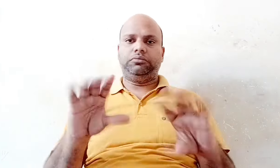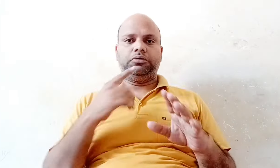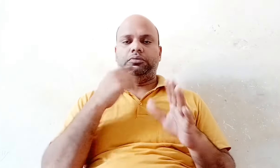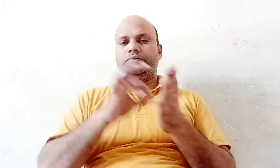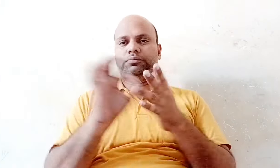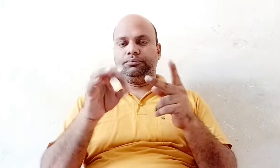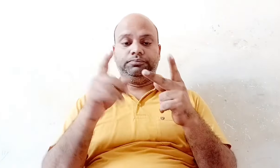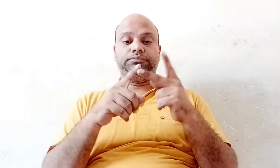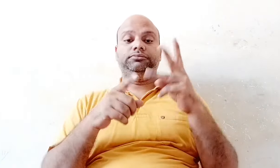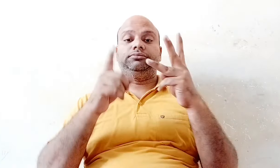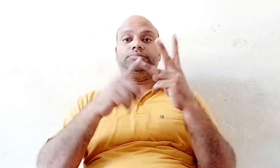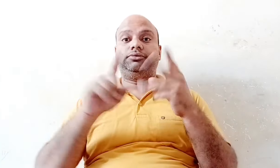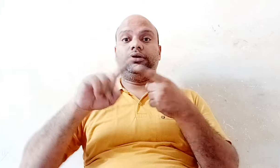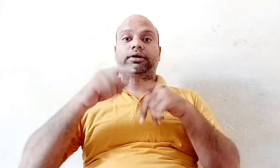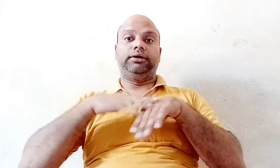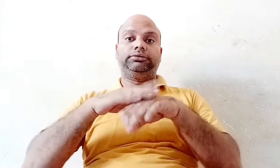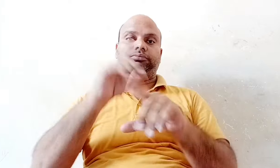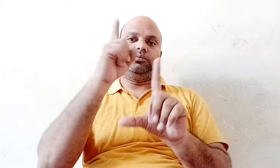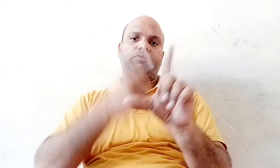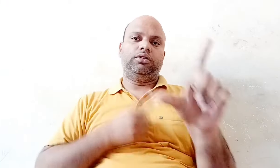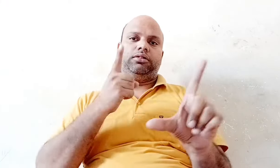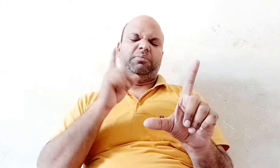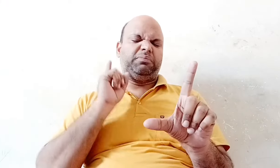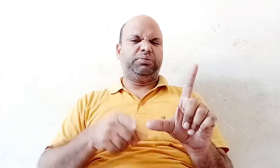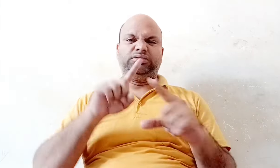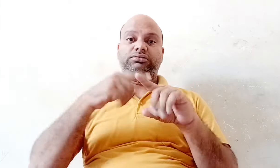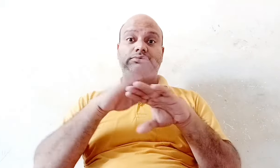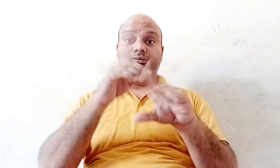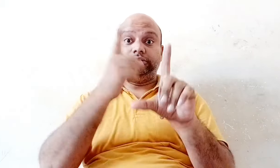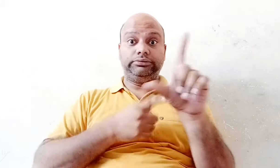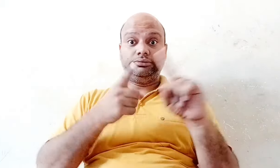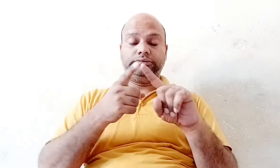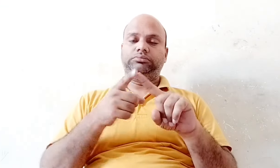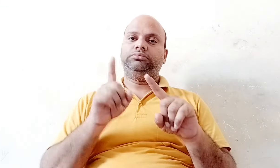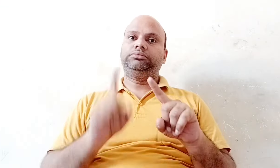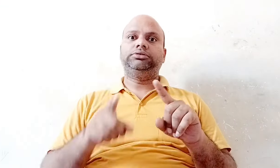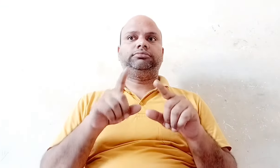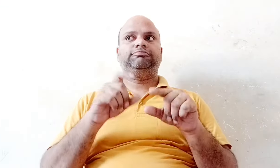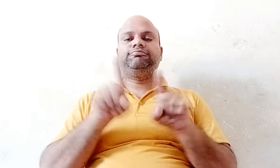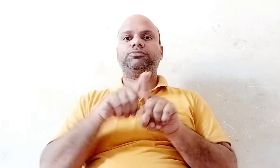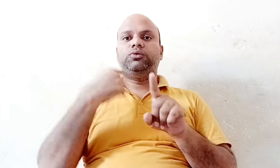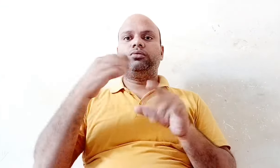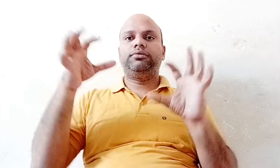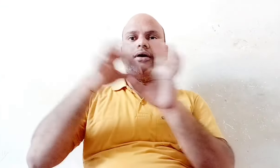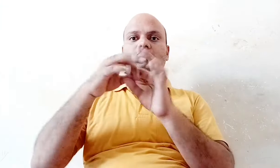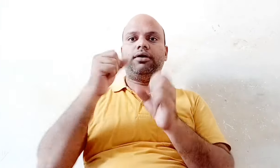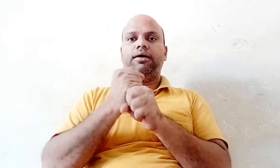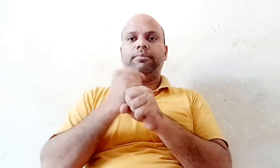Ki Prakriya Perna Home Ki Paskat OTR Profile Mem Svayam. 2 Ki Nama, Pitta Ki Nama,